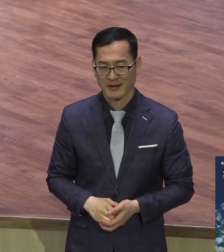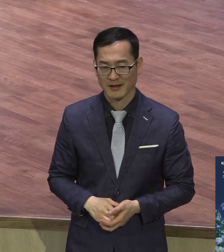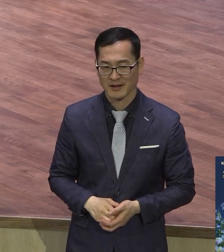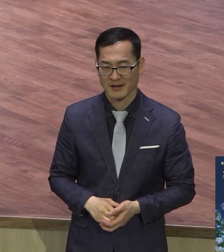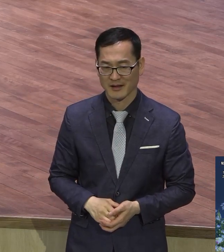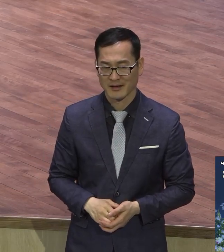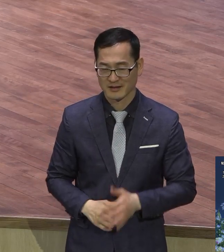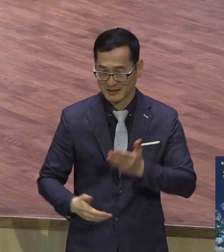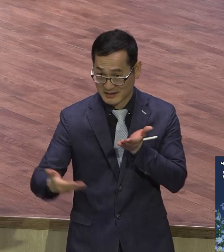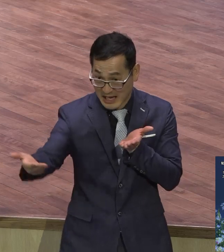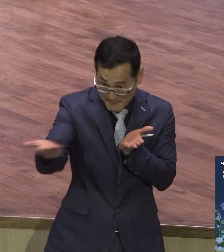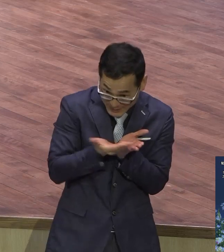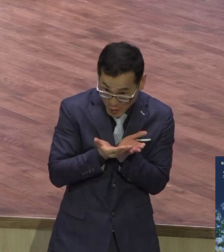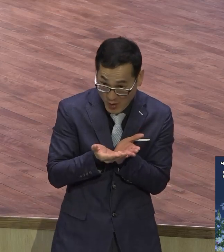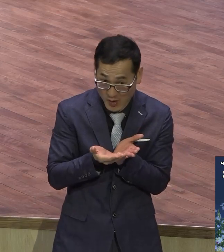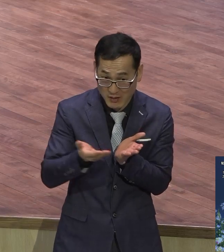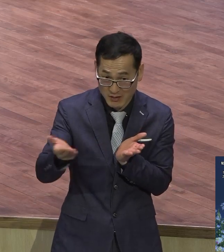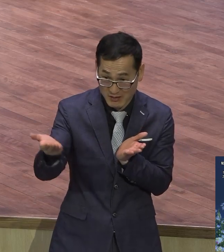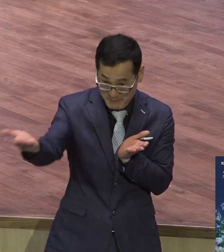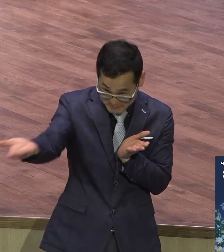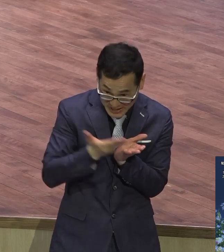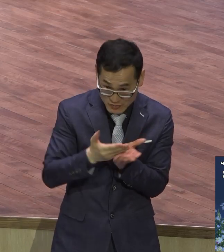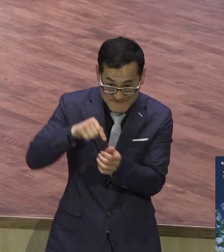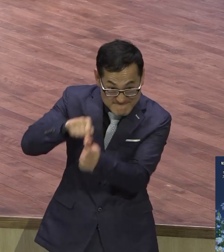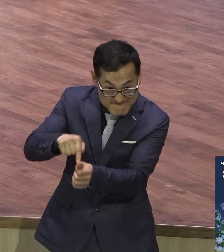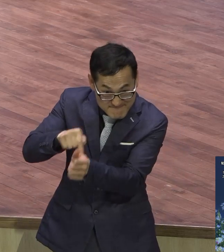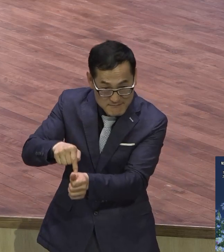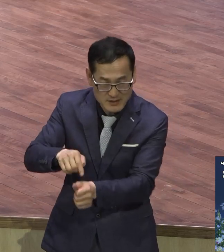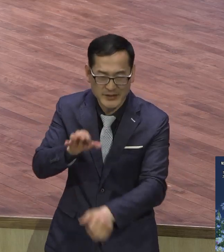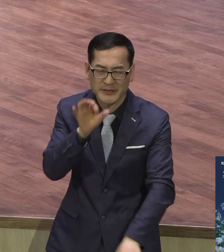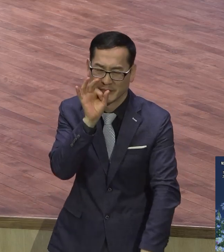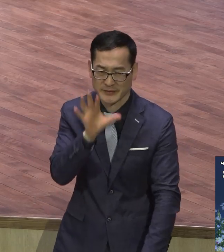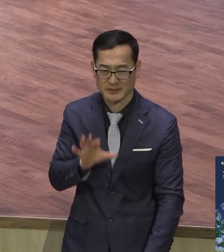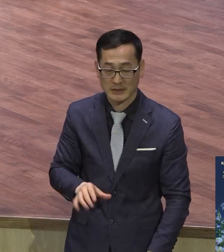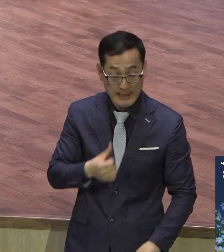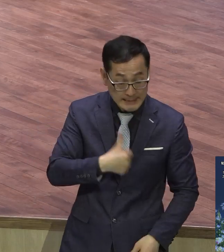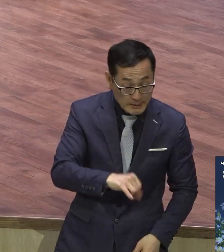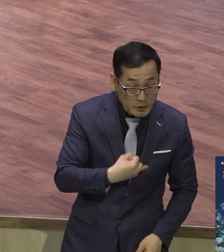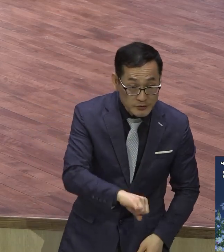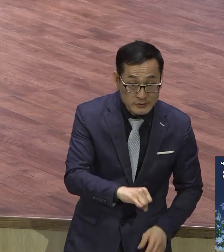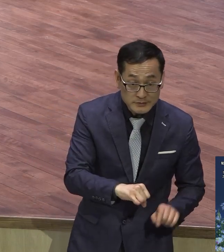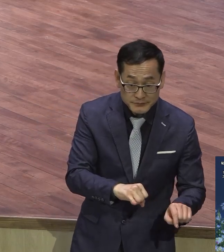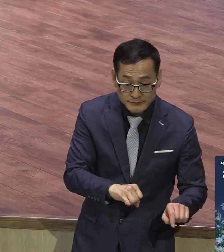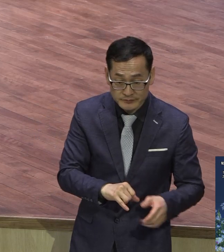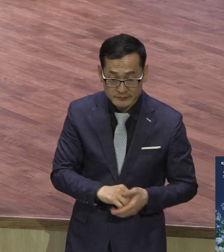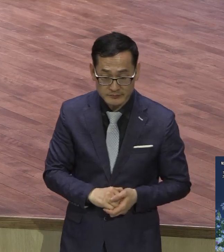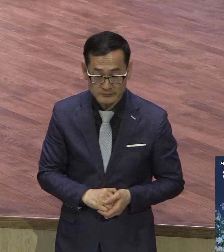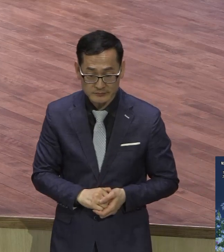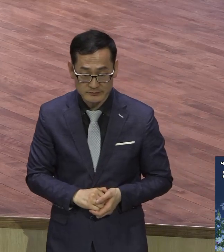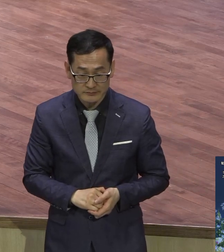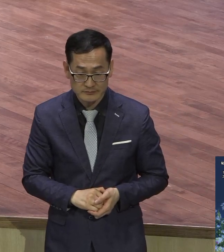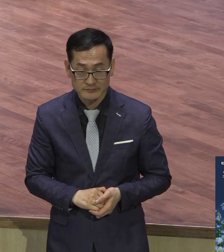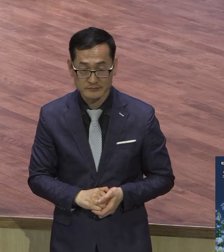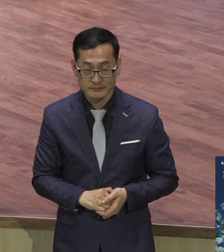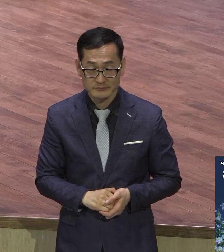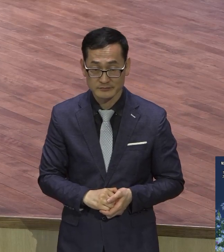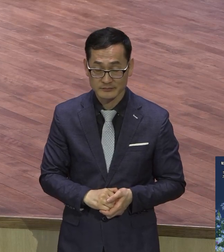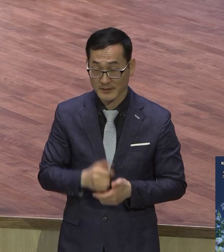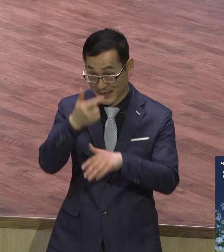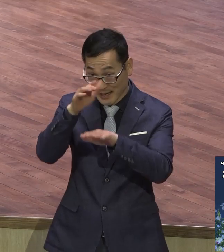특별히 우리 어른들은 자녀를 키우고 있는 분들은 여러분 예배들이면서 아시잖아요.